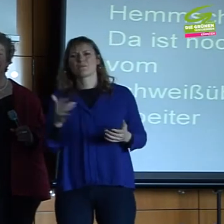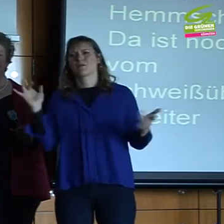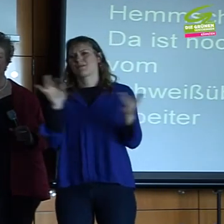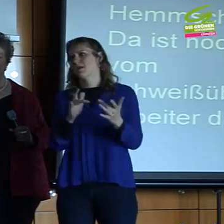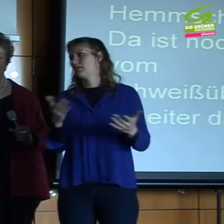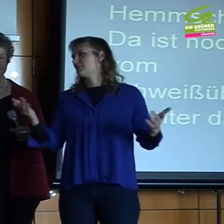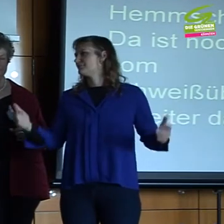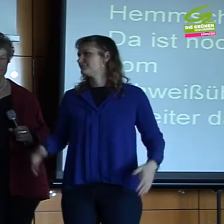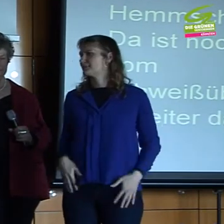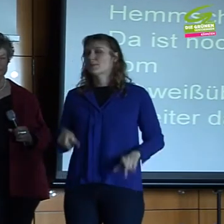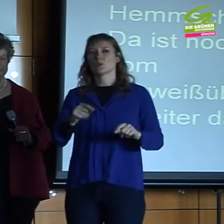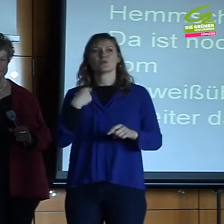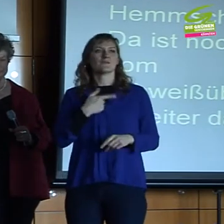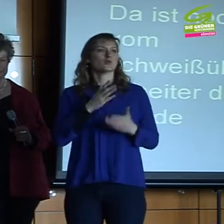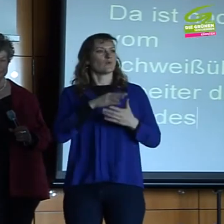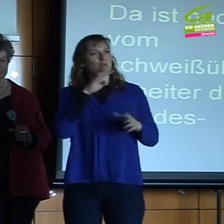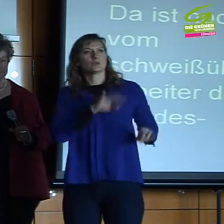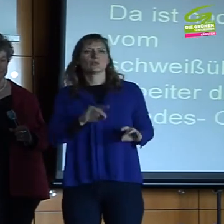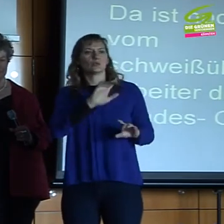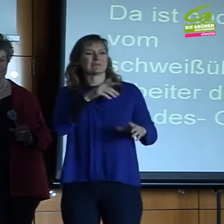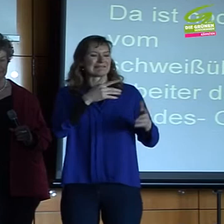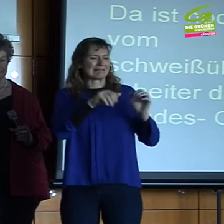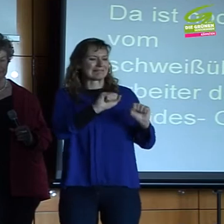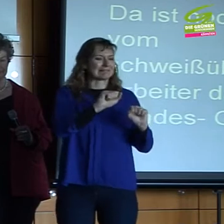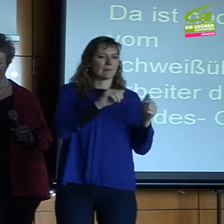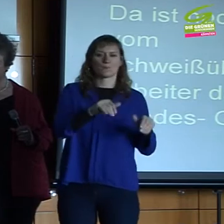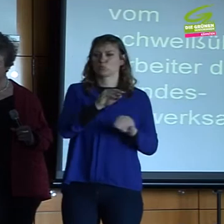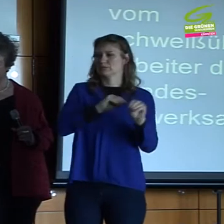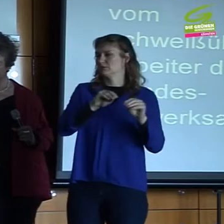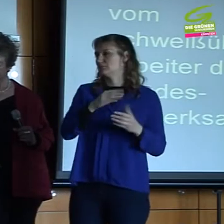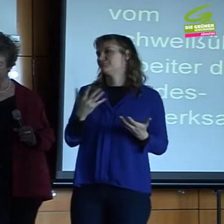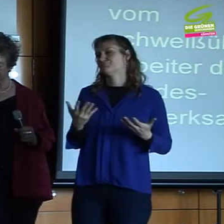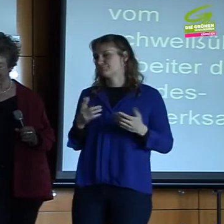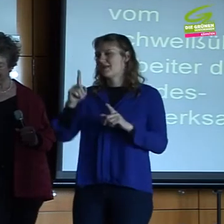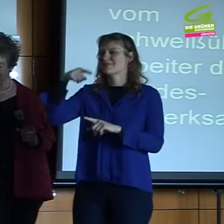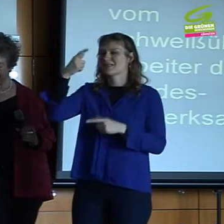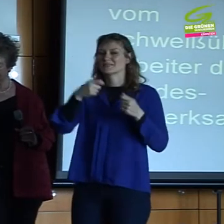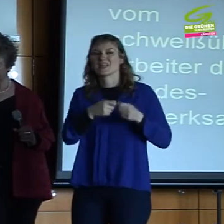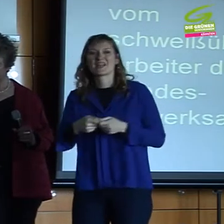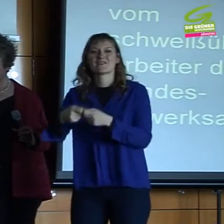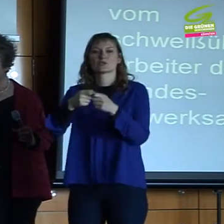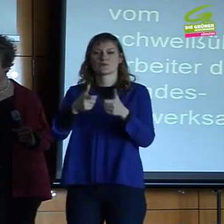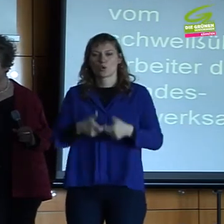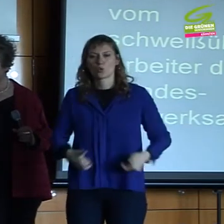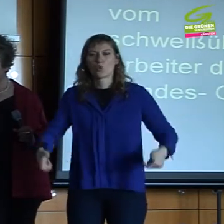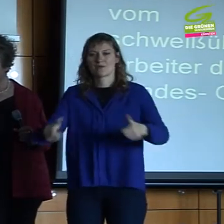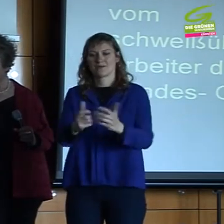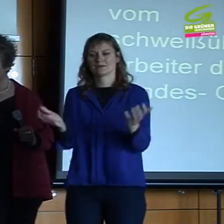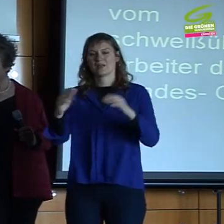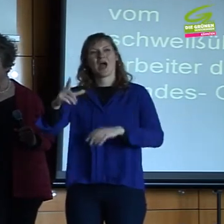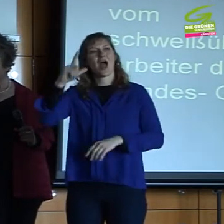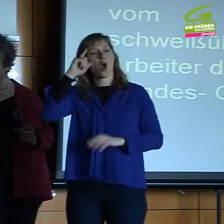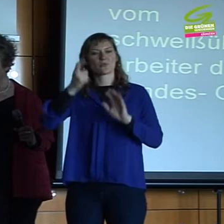Gegner und wir haben genug zu tun, das immer wieder aufzufangen. Es wird zum Beispiel jetzt beim nächsten Gewerkschaftskongress eine der Hauptforderungen sein,